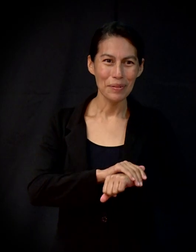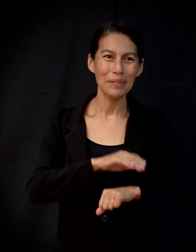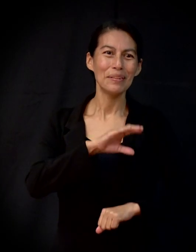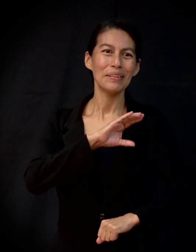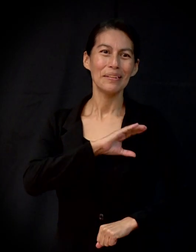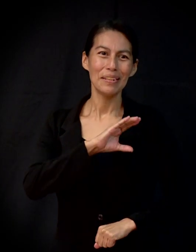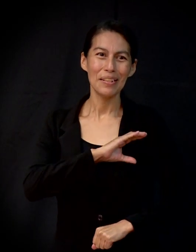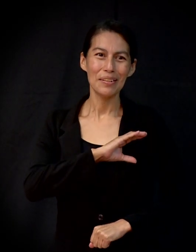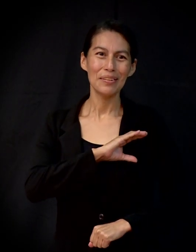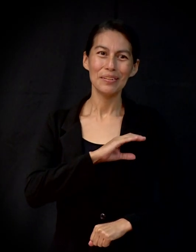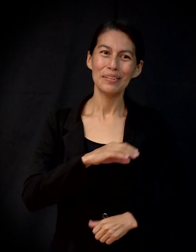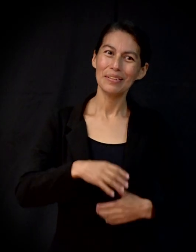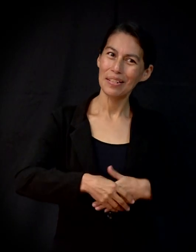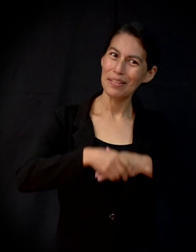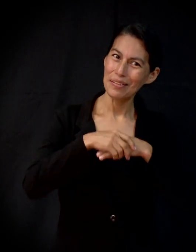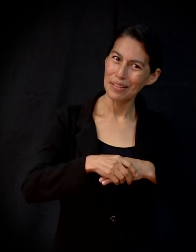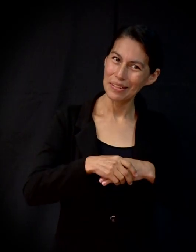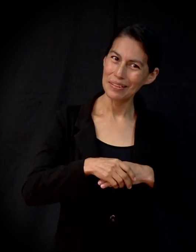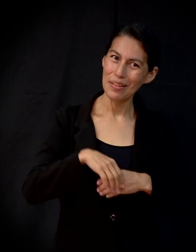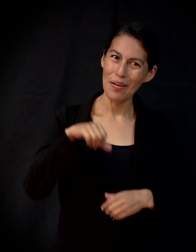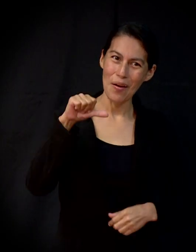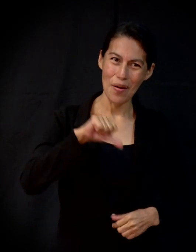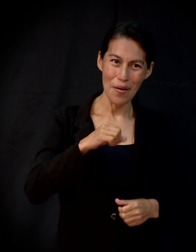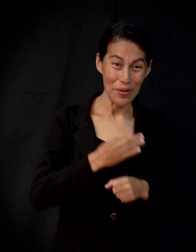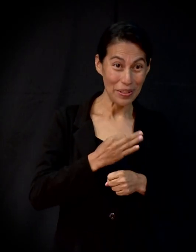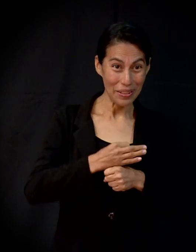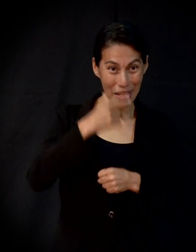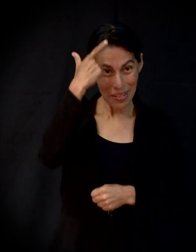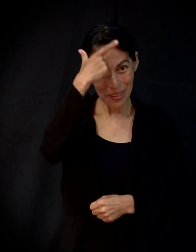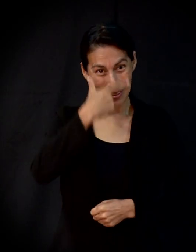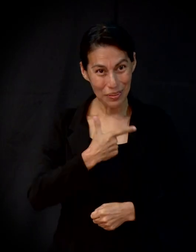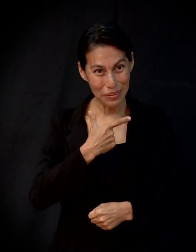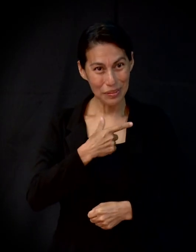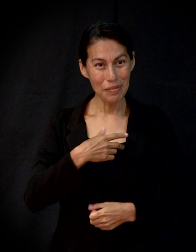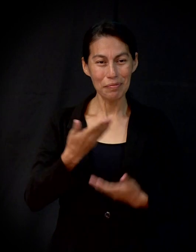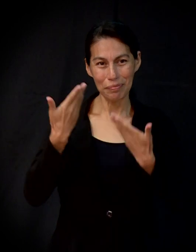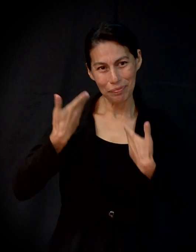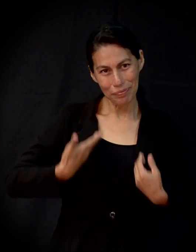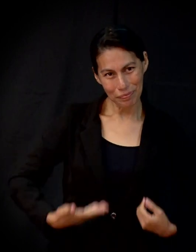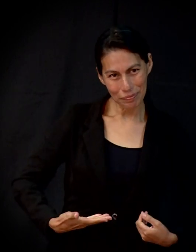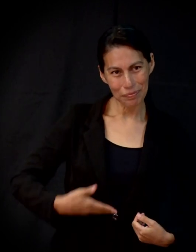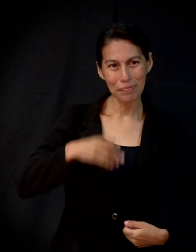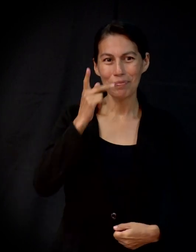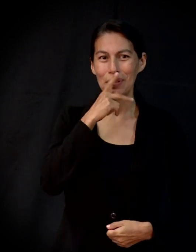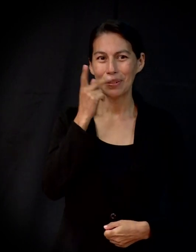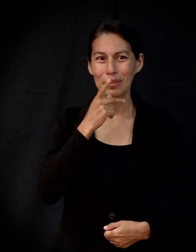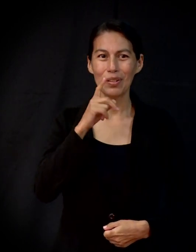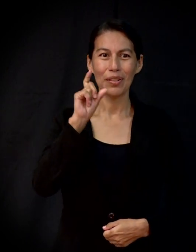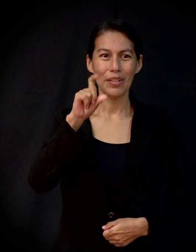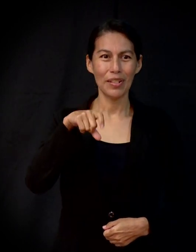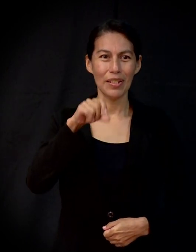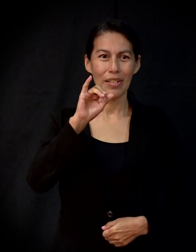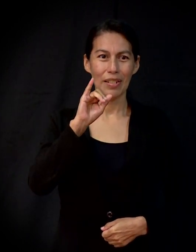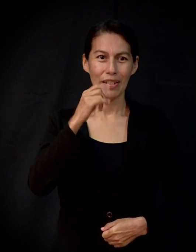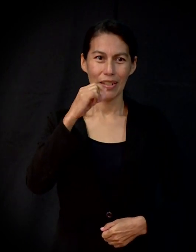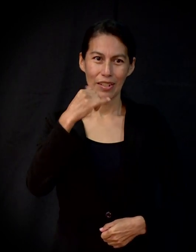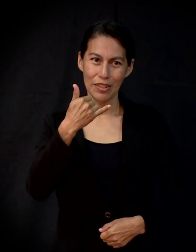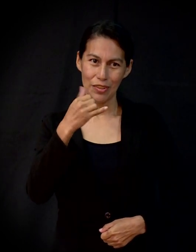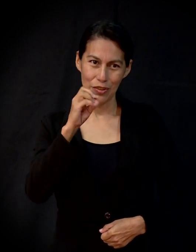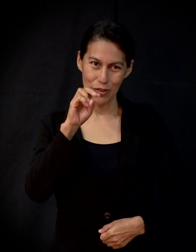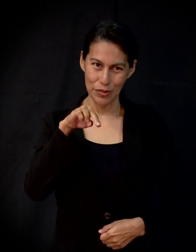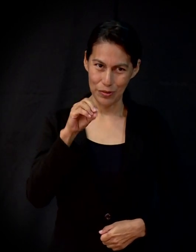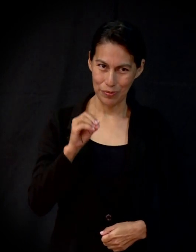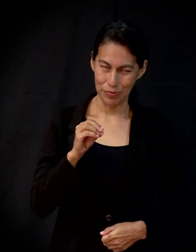cerca, y queridos amigos, qué gusto saludarles esta noche. El pastor Quirón, para platicar sobre el poder de